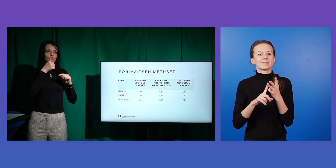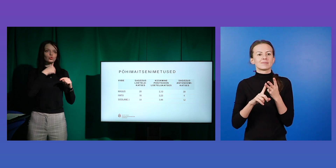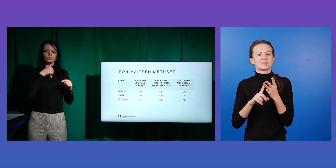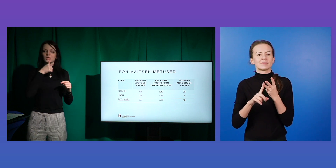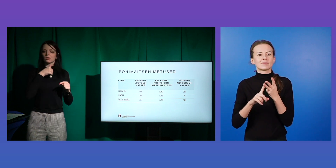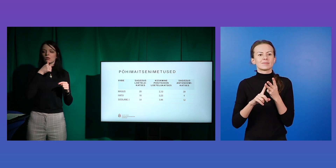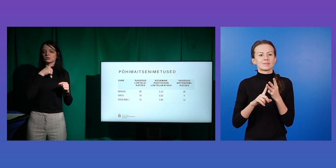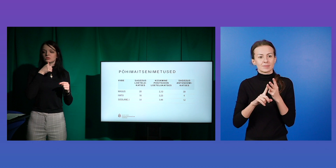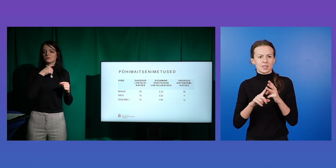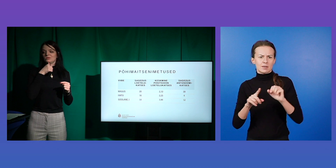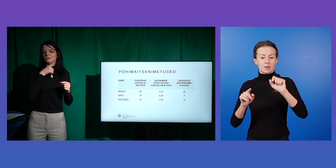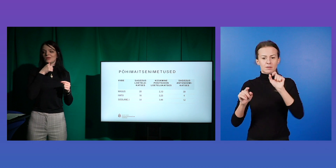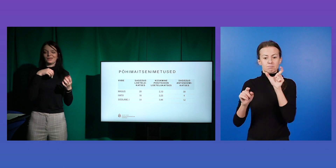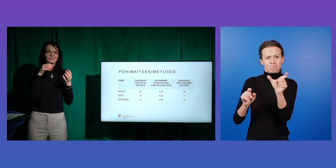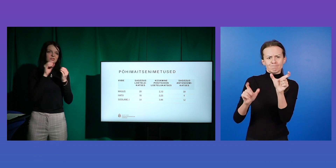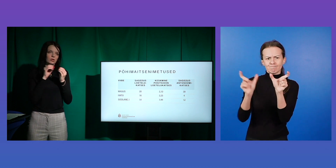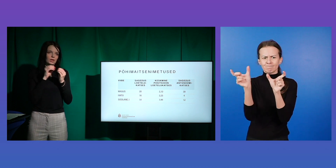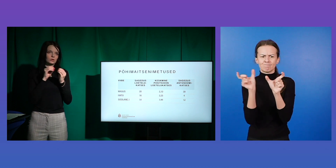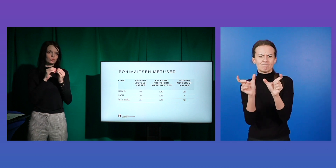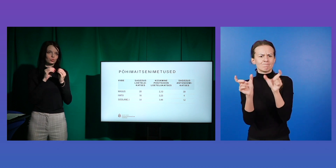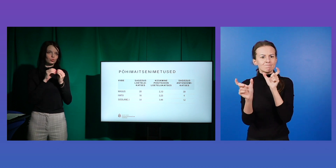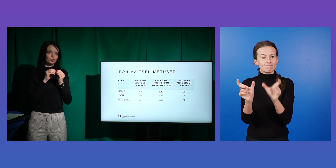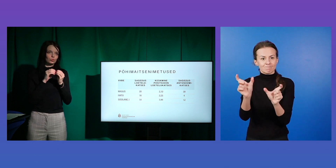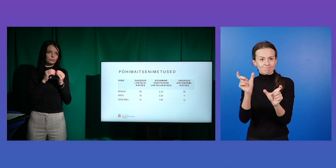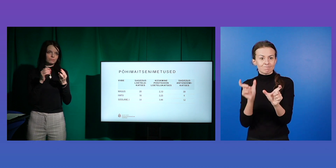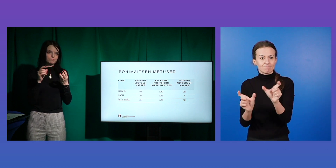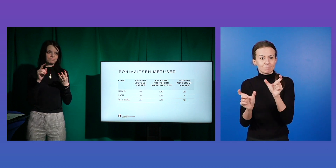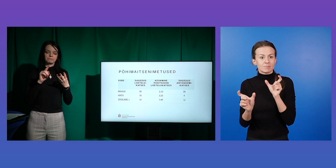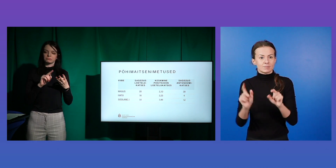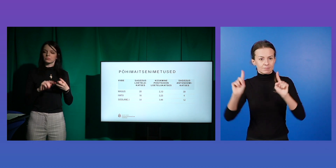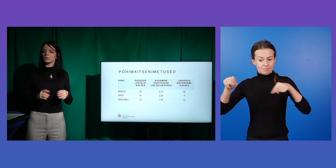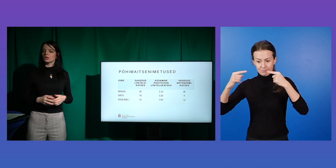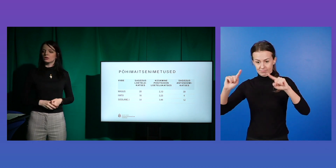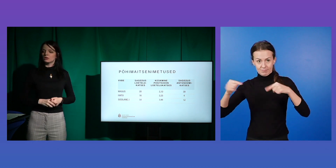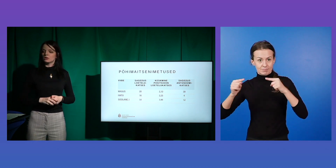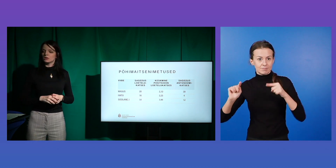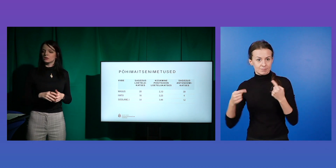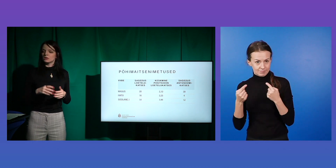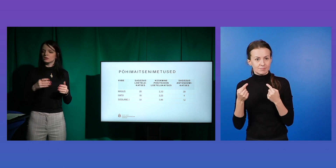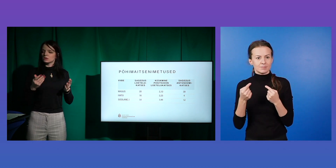Teine näitab seda antonüümide sagedust, et kuidas nad